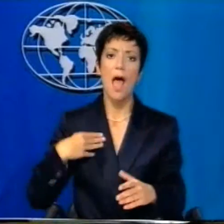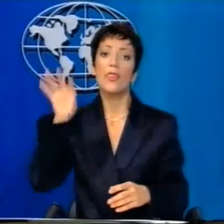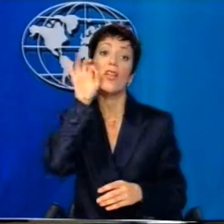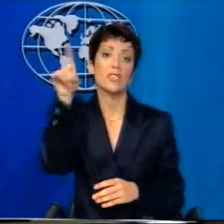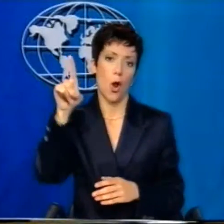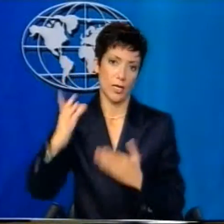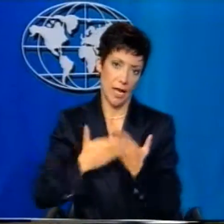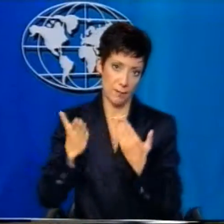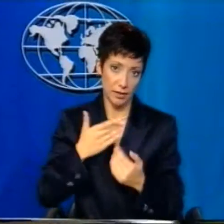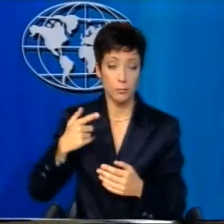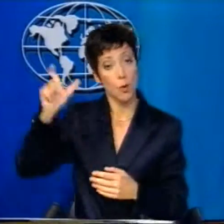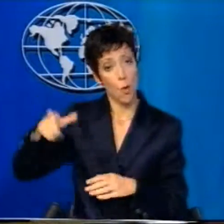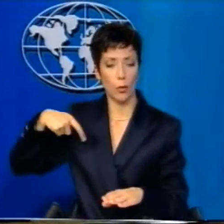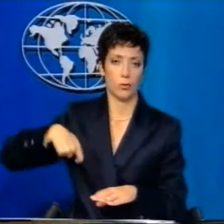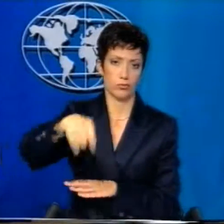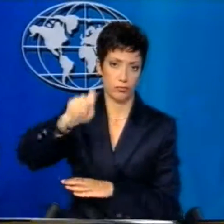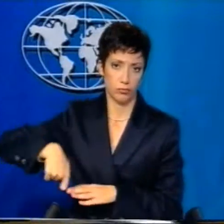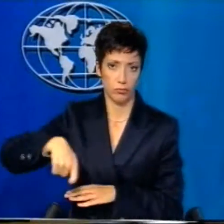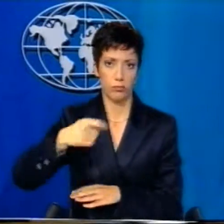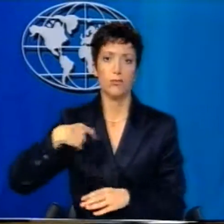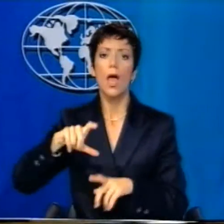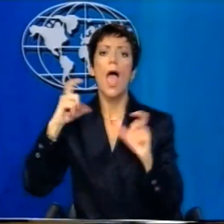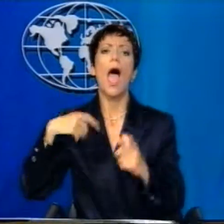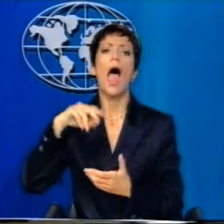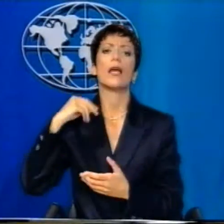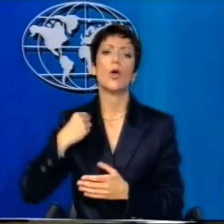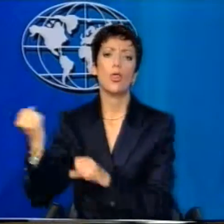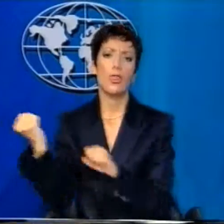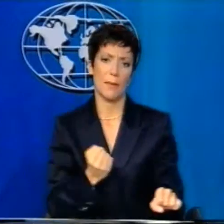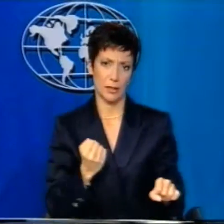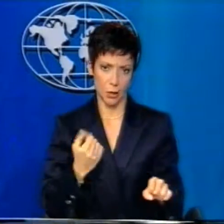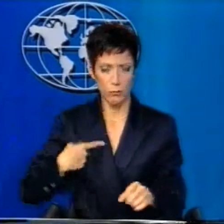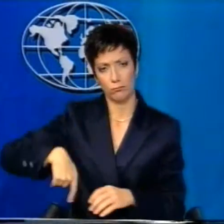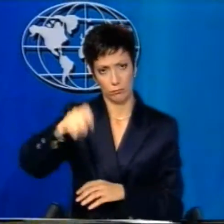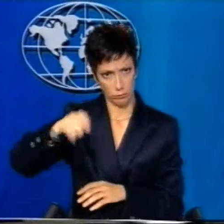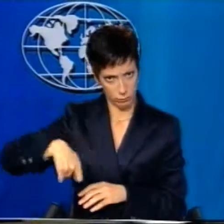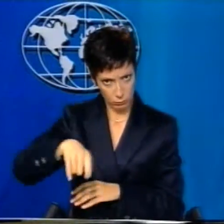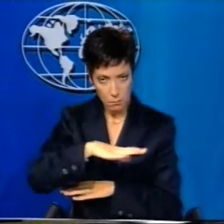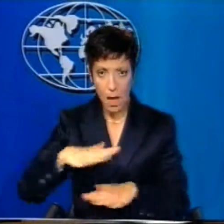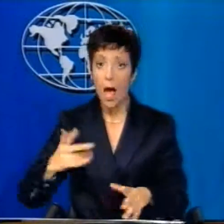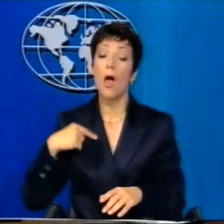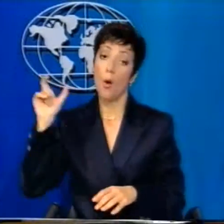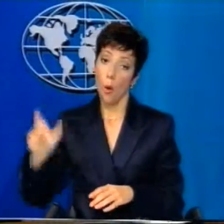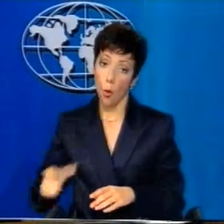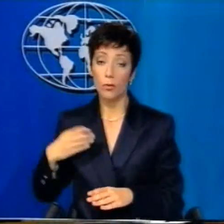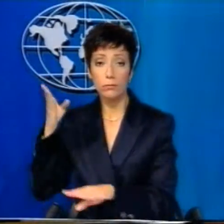τέλεσε δοξολογία στο ναό του Αγίου Δημητρίου. Ο Οικουμενικός Πατριάρχης επισκέφθηκε και τους αρχαιολογικούς χώρους της